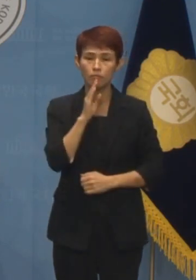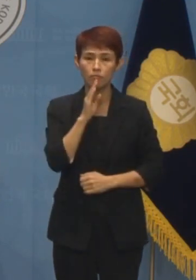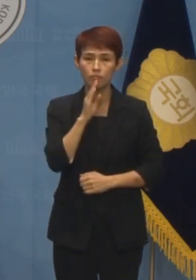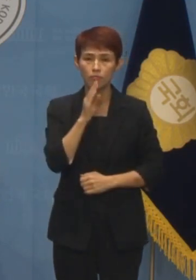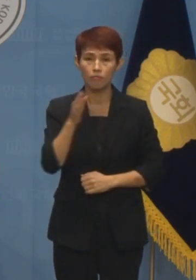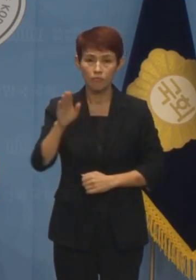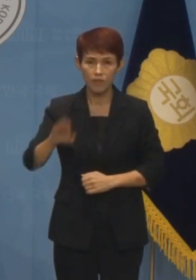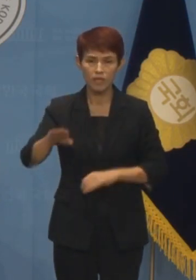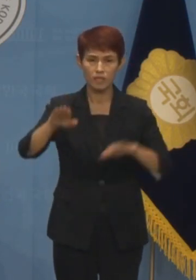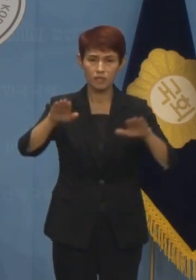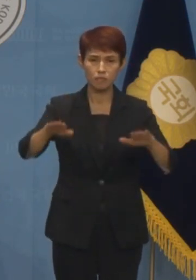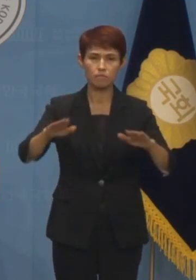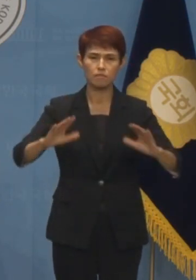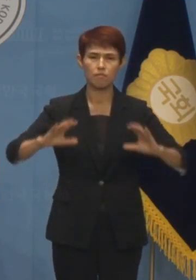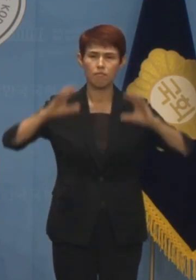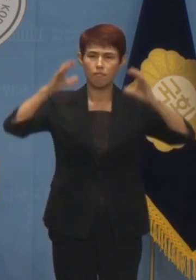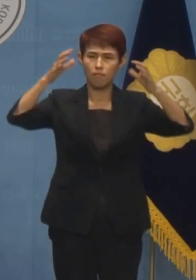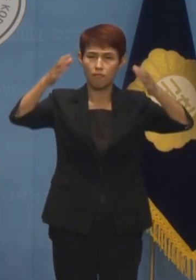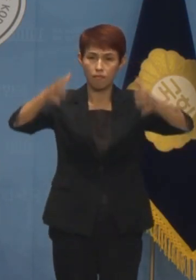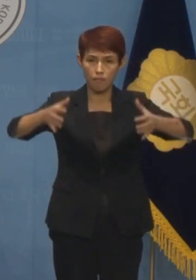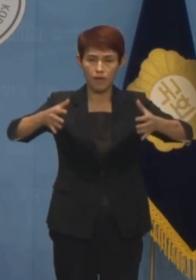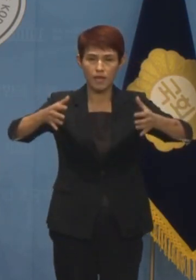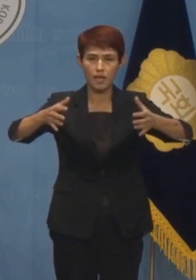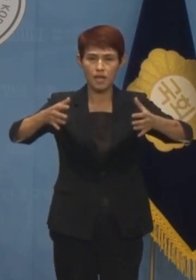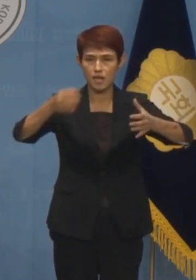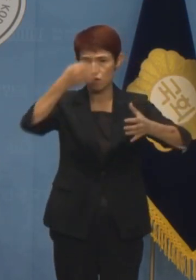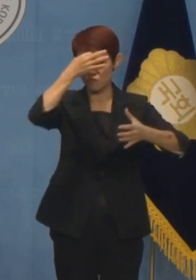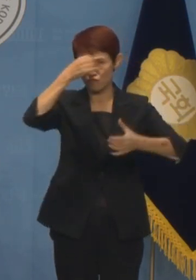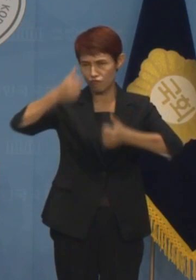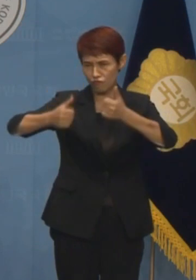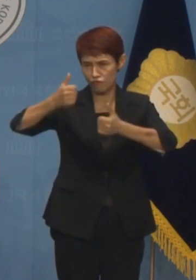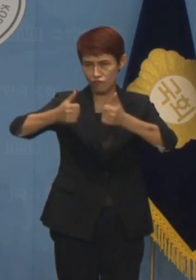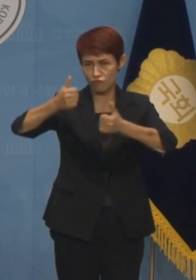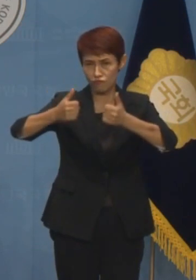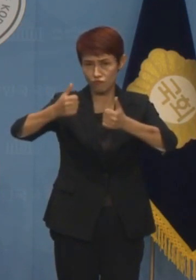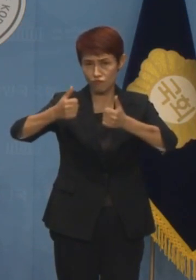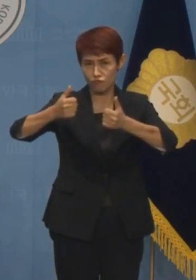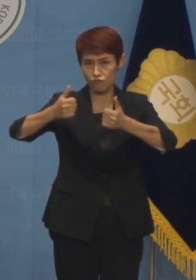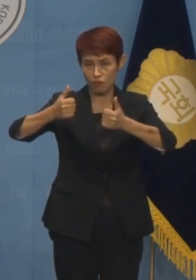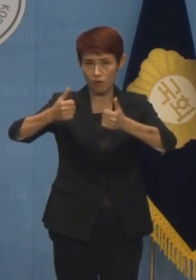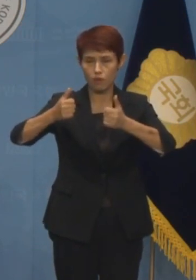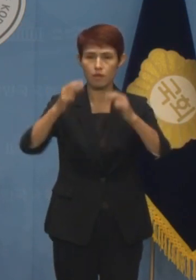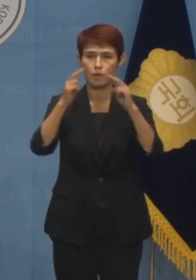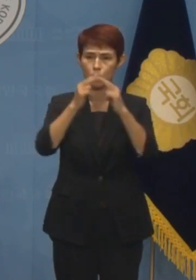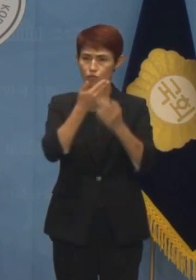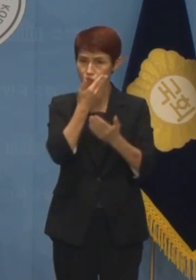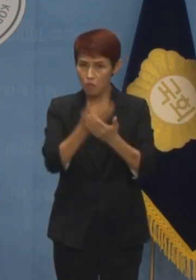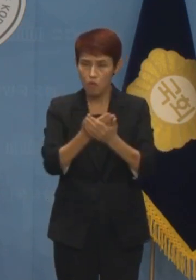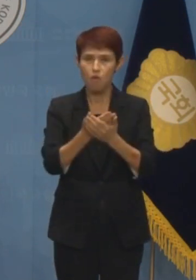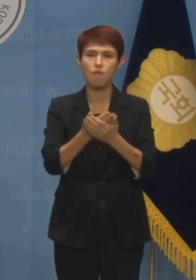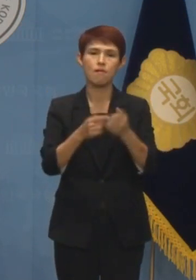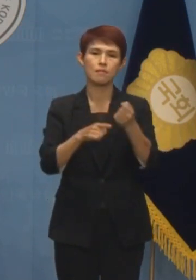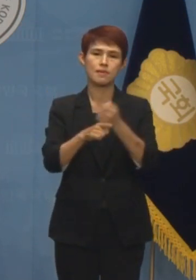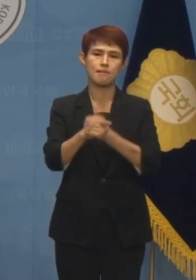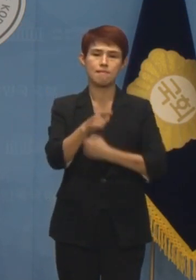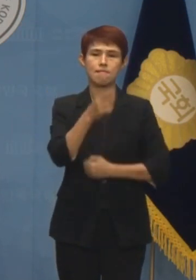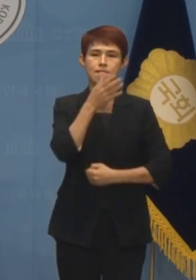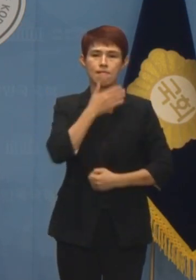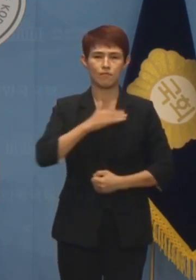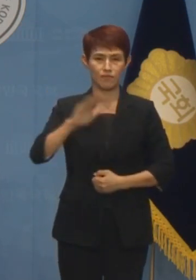중인 치열한 세계의 기술 패권 경쟁의 현실을 반영하고 있는 것이기도 합니다.